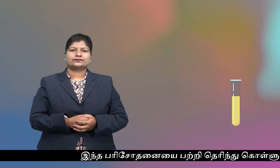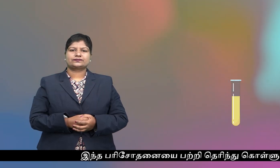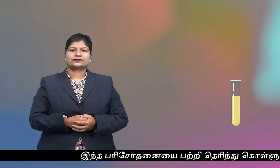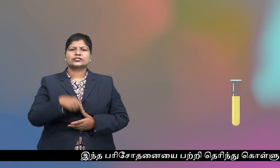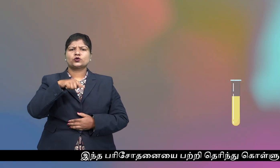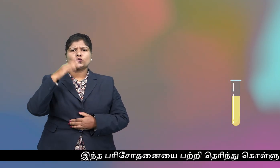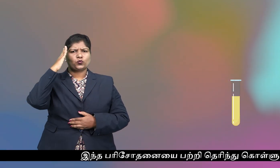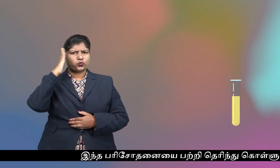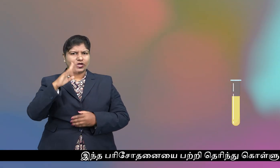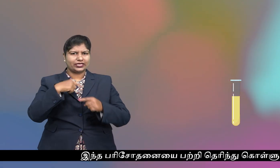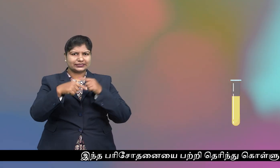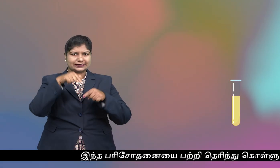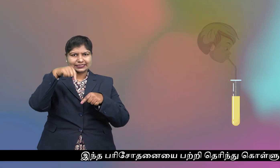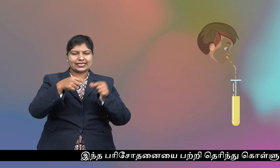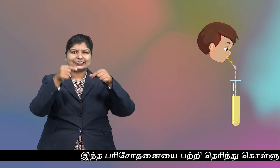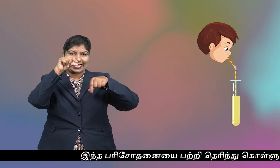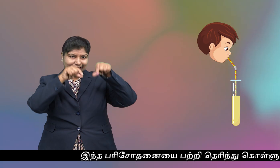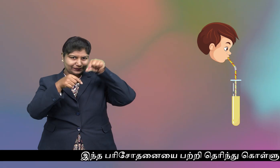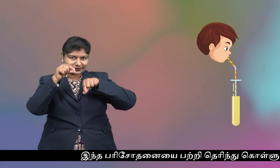இந்த பரிசோதனை பற்றி தெரிந்து கொள்ளுங்கள்.